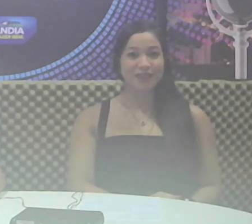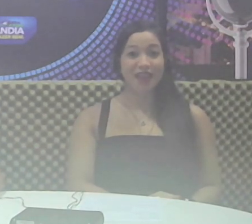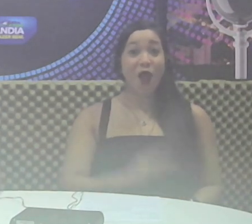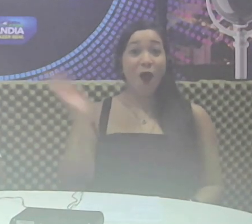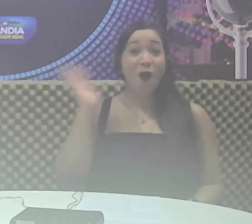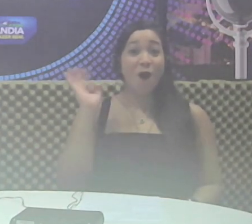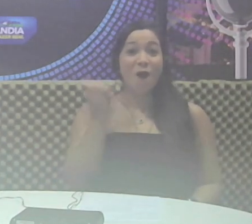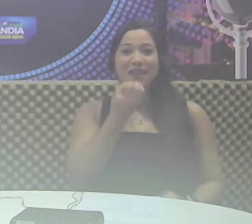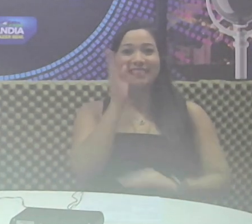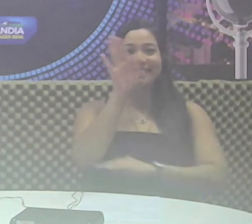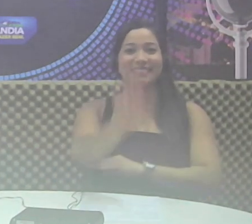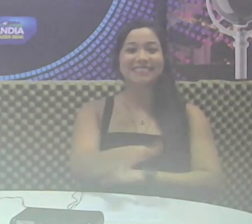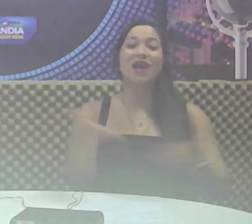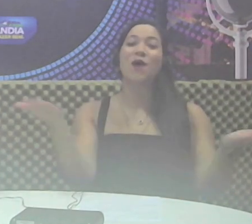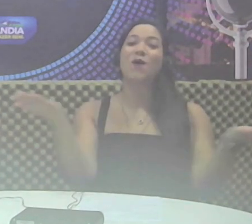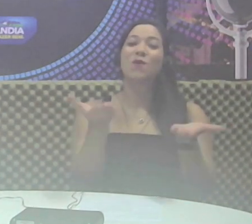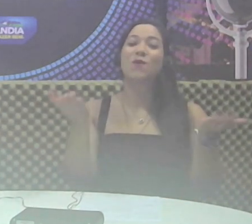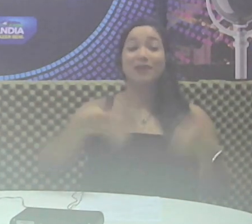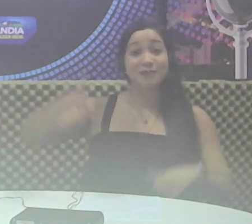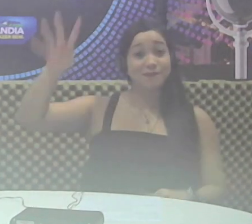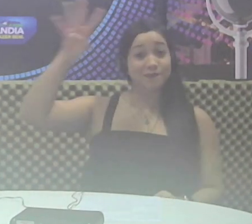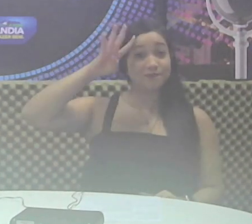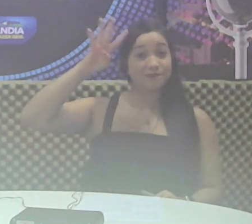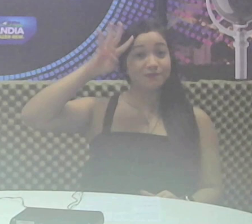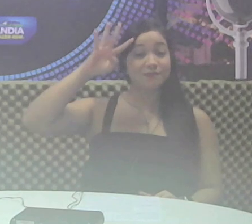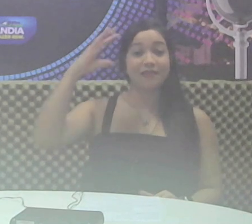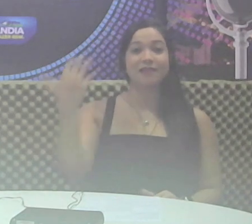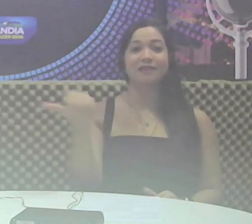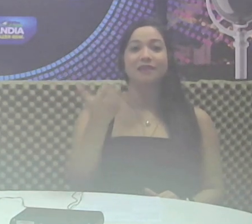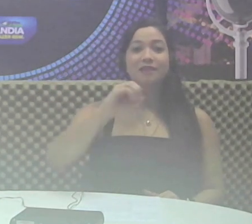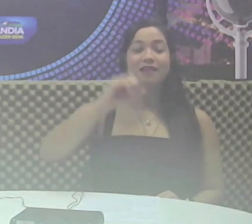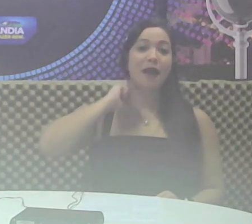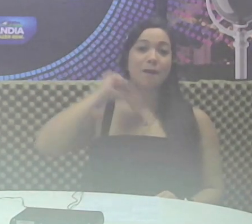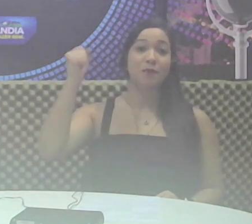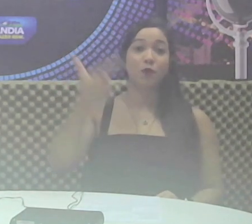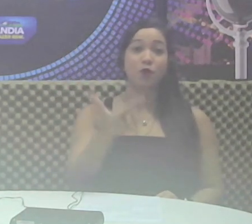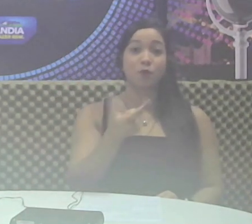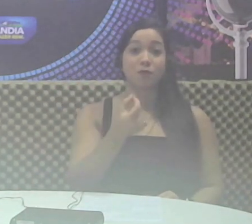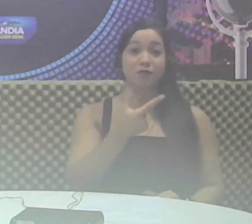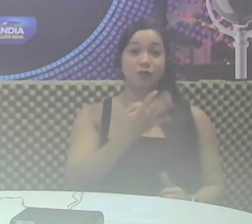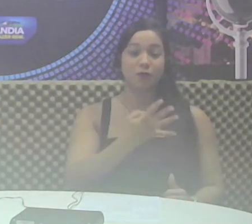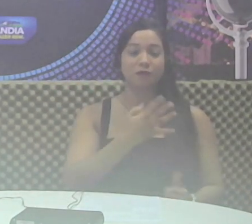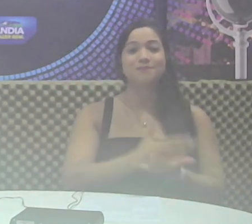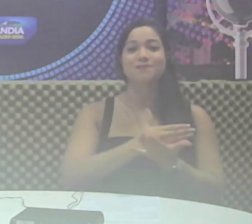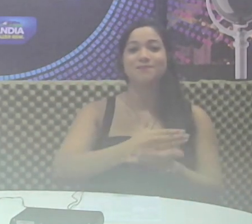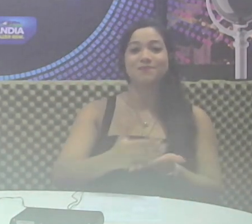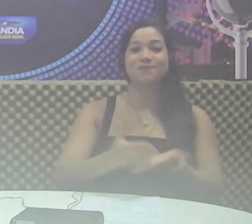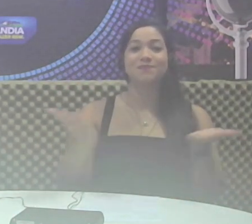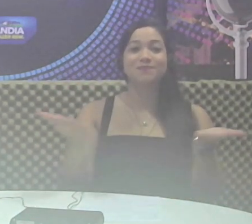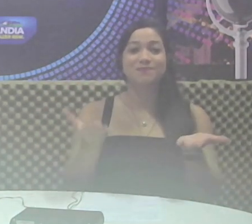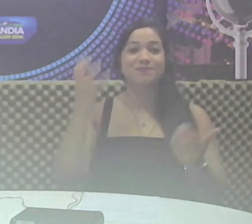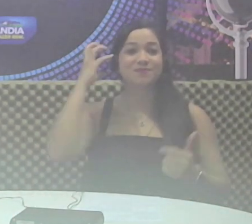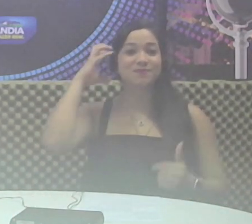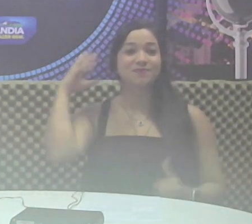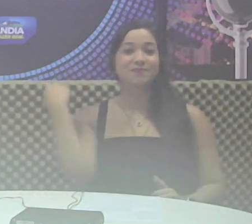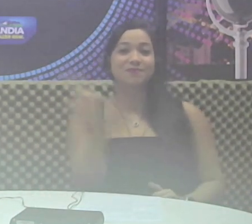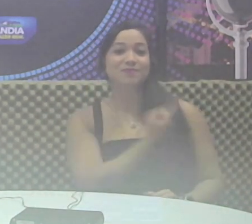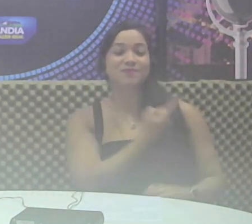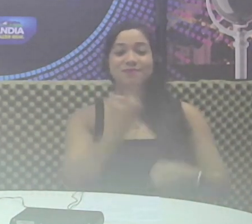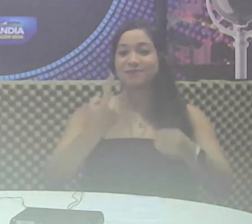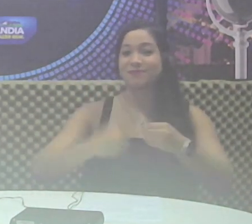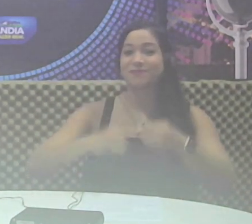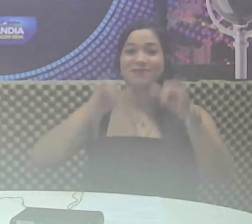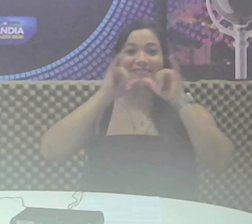Olá, boa tarde. Hoje é quarta-feira, dia 10 de abril de 2024. Está no ar a Rádio Nossa Cidade